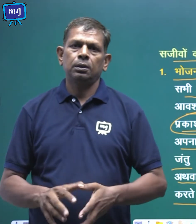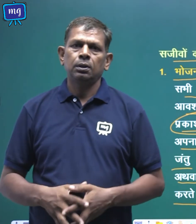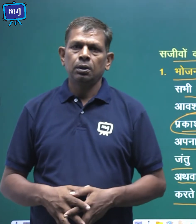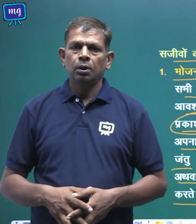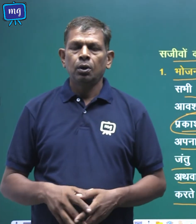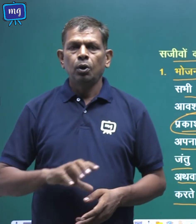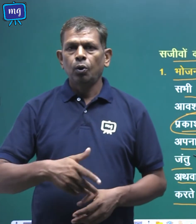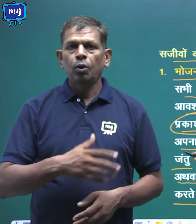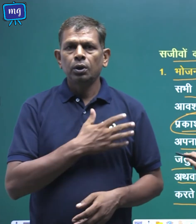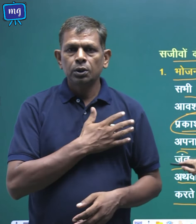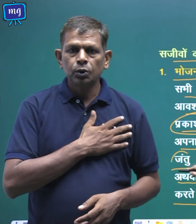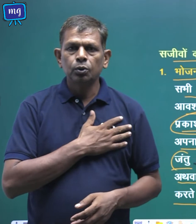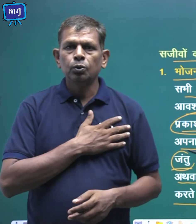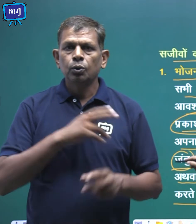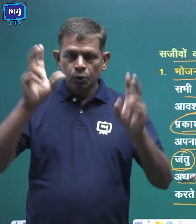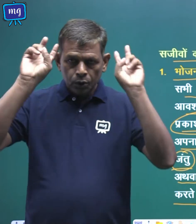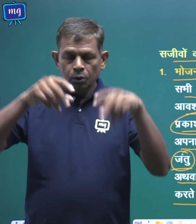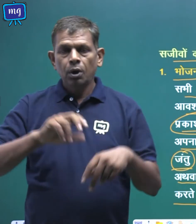और जंतु अपना भोजन